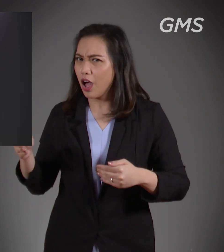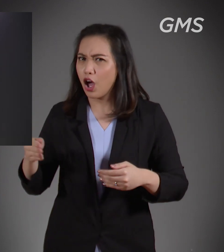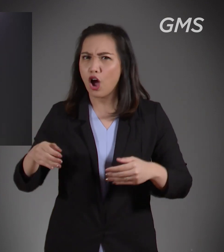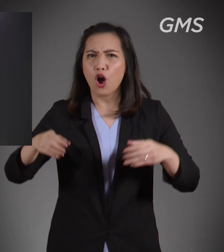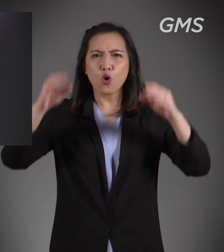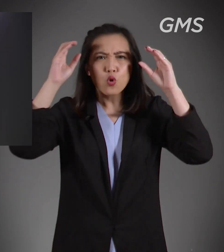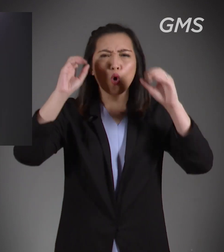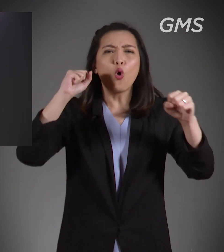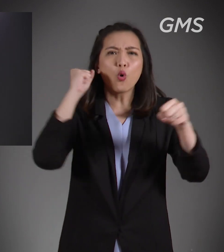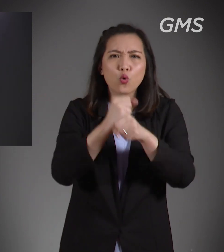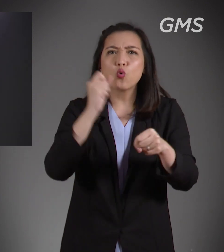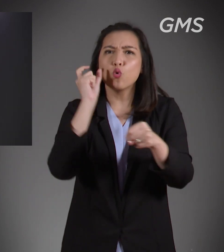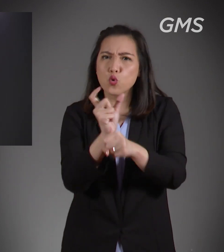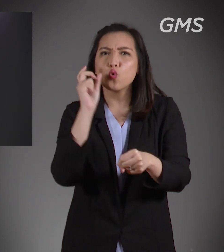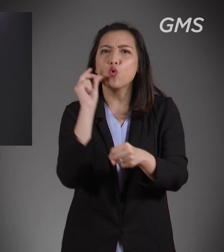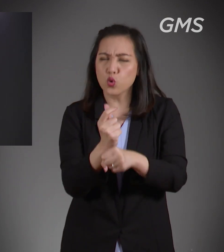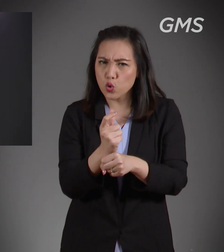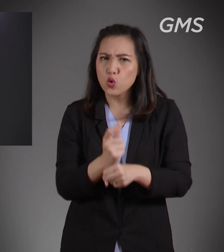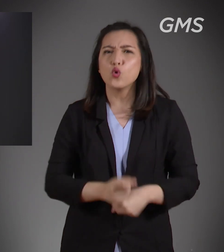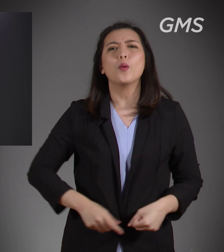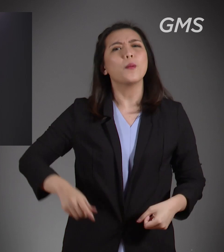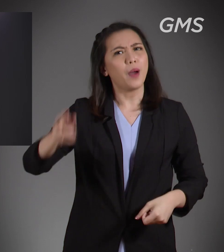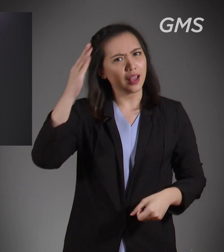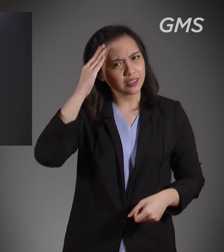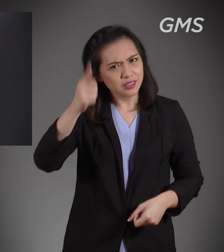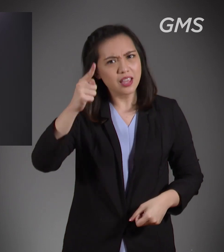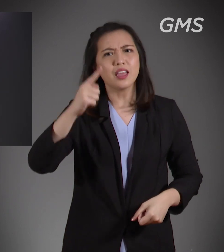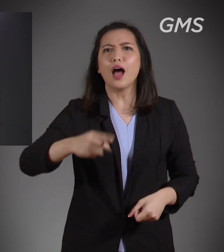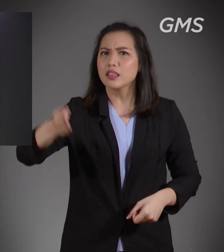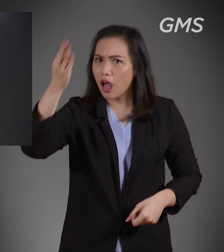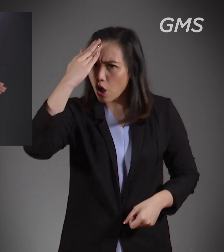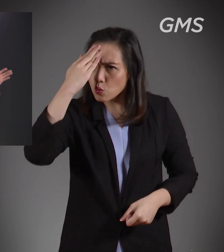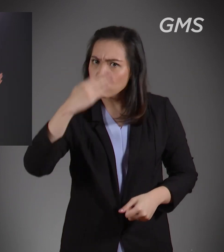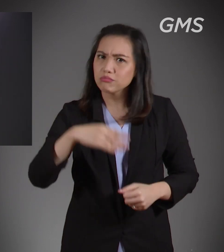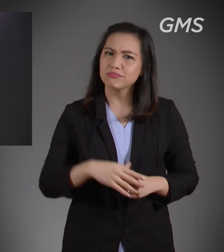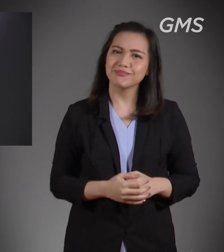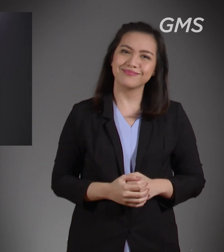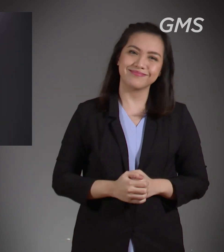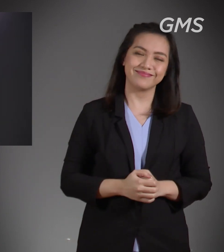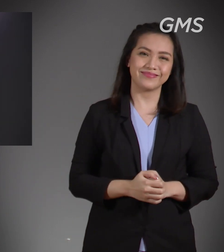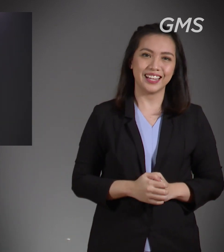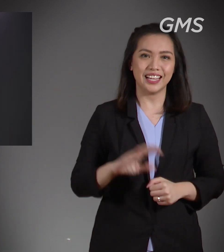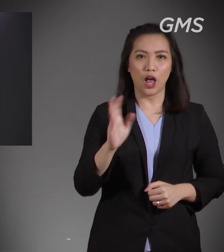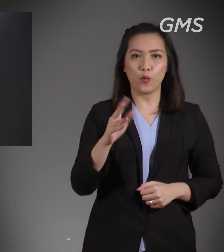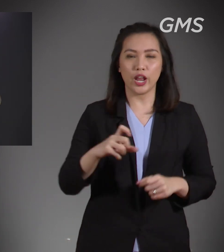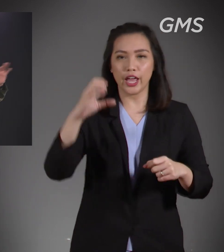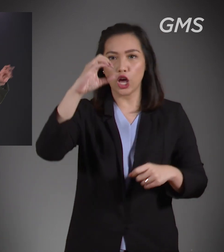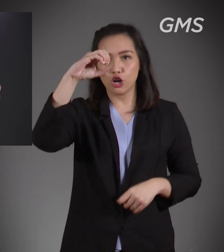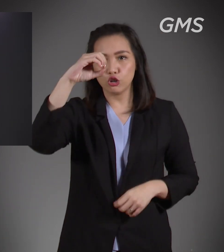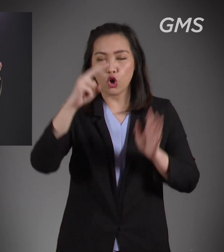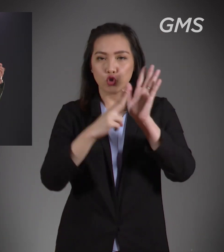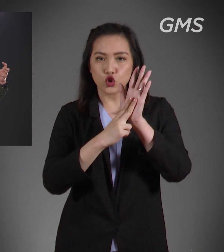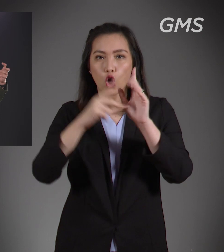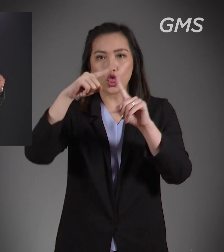di toko, pasar swalayan. Sekali dia bisa lewati satpam. 2 kali dia bisa